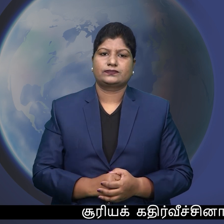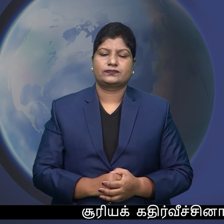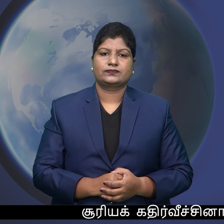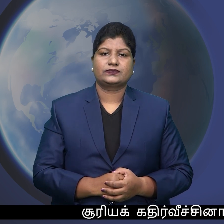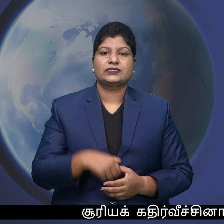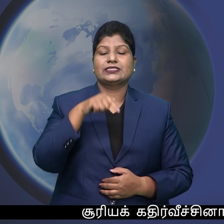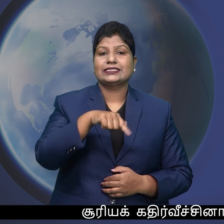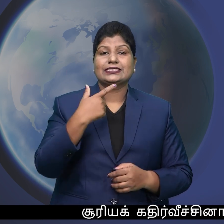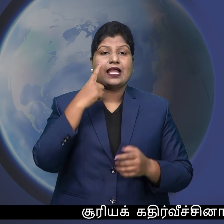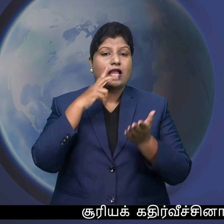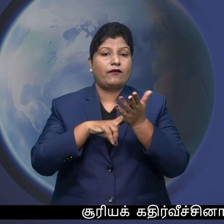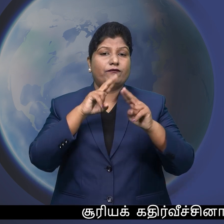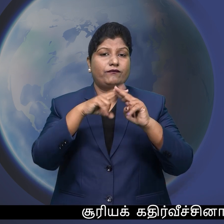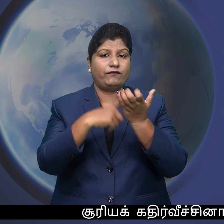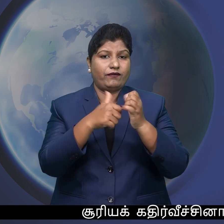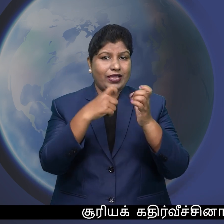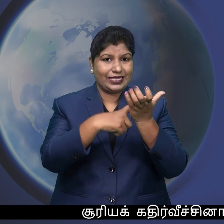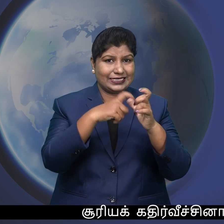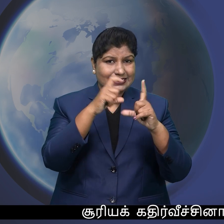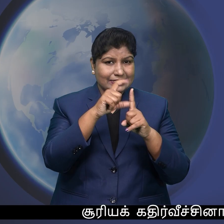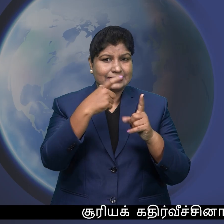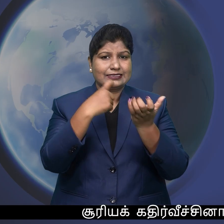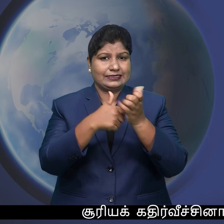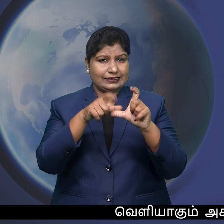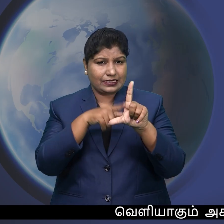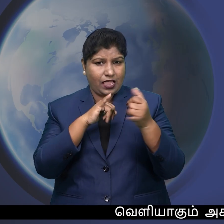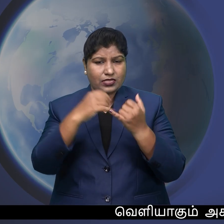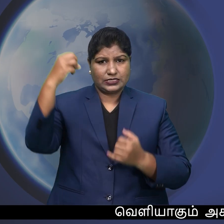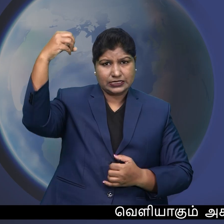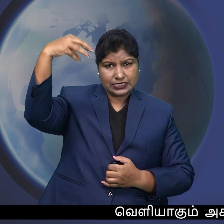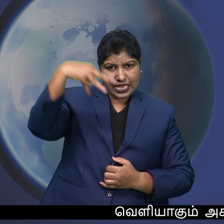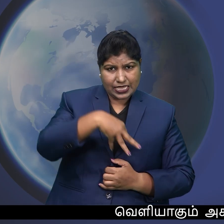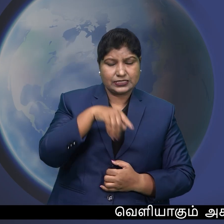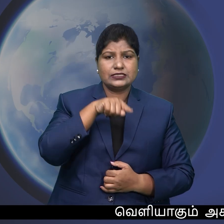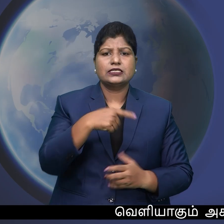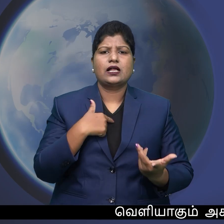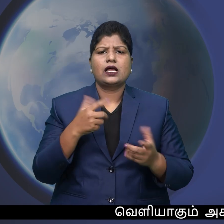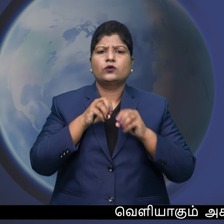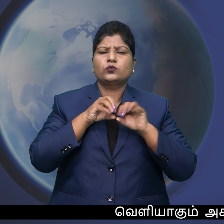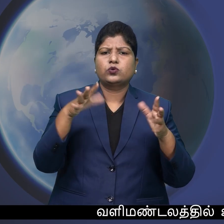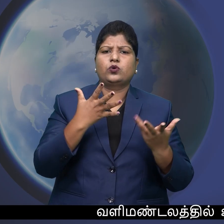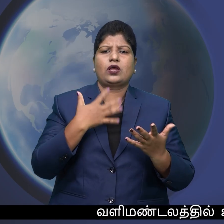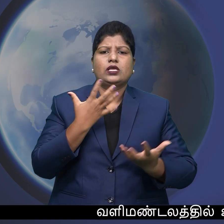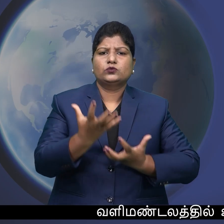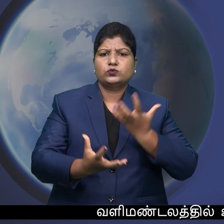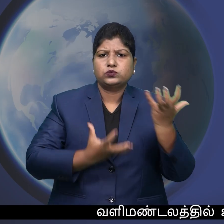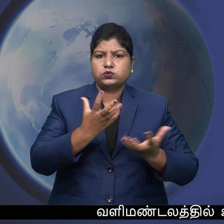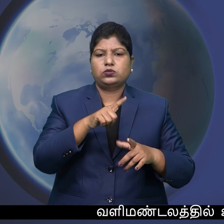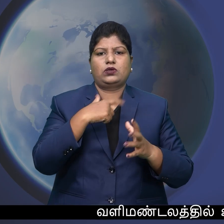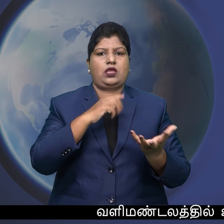சூரிய கதிர்வீச்சினால் பூமி வெப்பமடைவதால் வெளியாகும் அகச்சிவப்பு கதிர்கள் வளிமண்டலத்தில் உள்ள